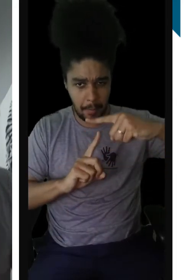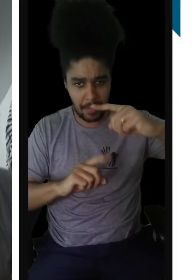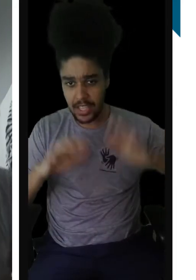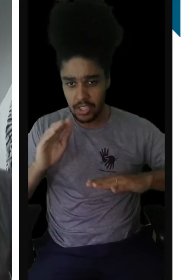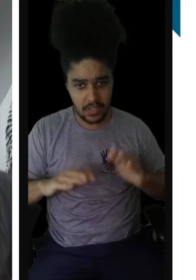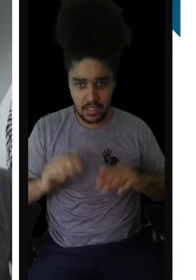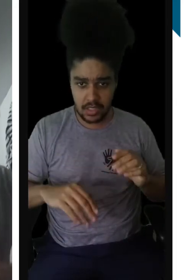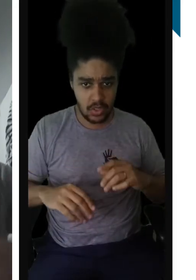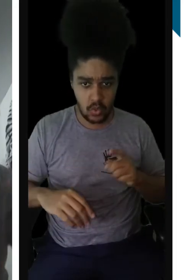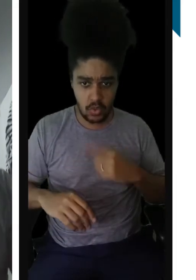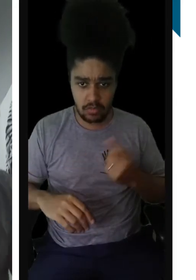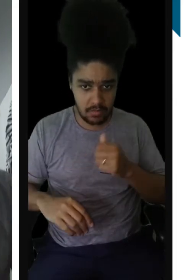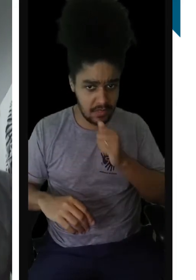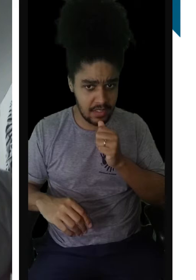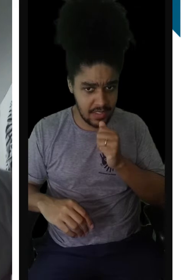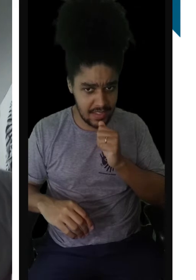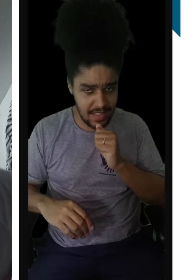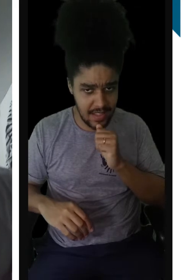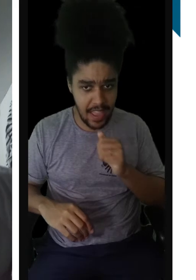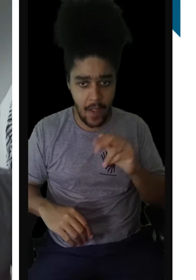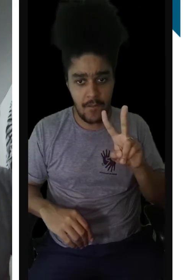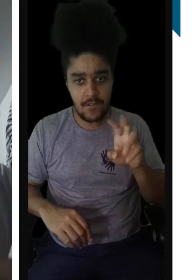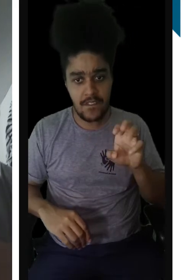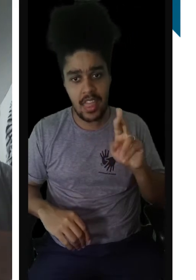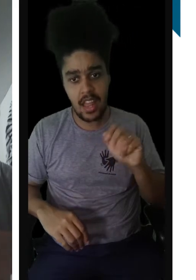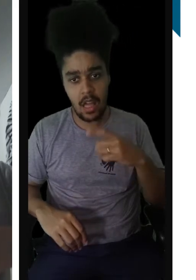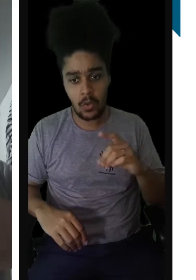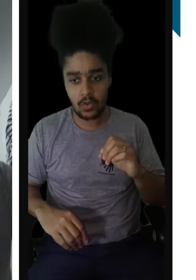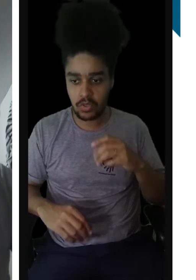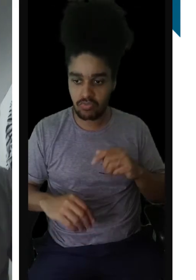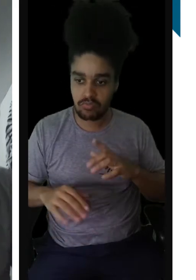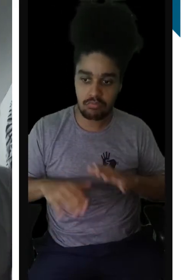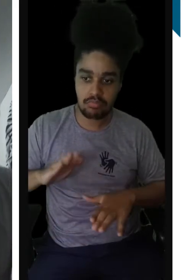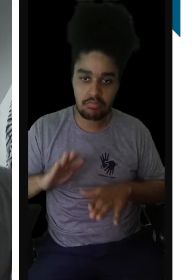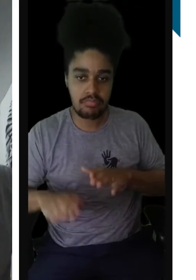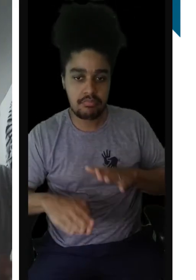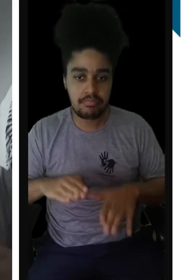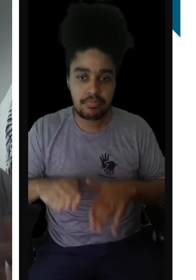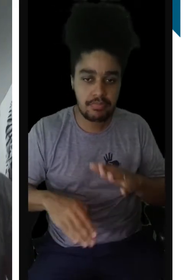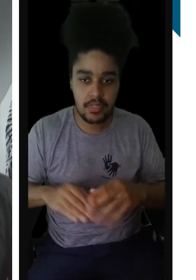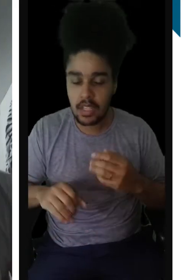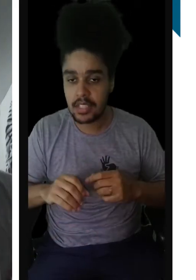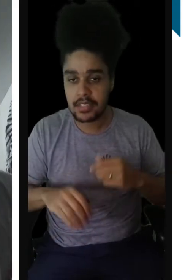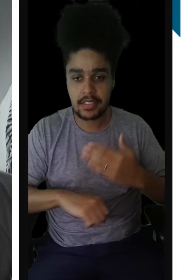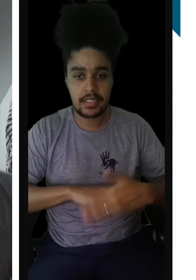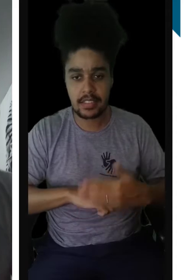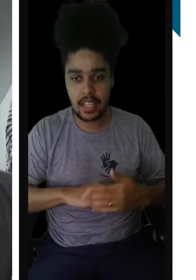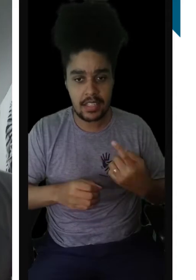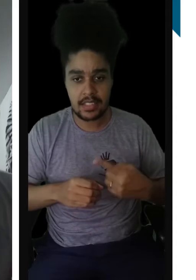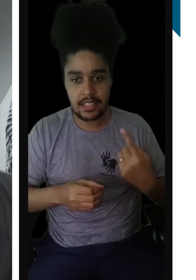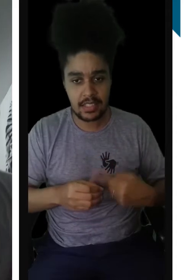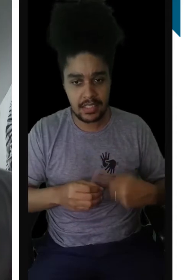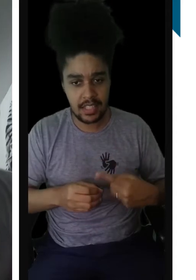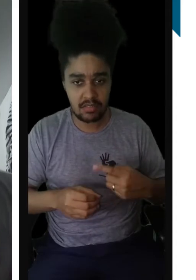por isso que às vezes a gente nem ainda está no verão, mas andamos pelas cidades naquele calor absurdo no